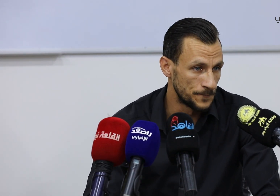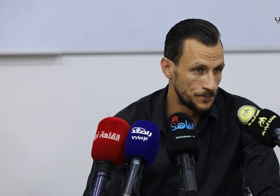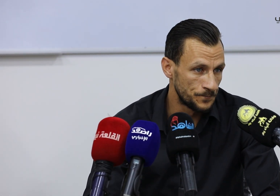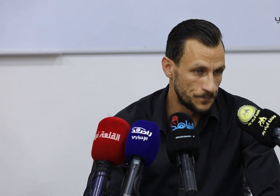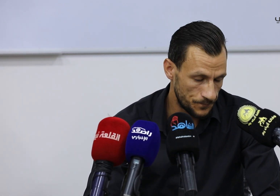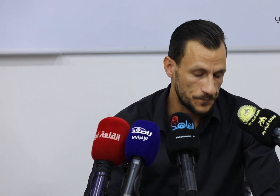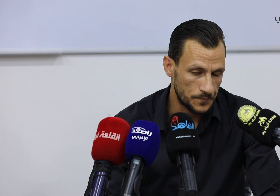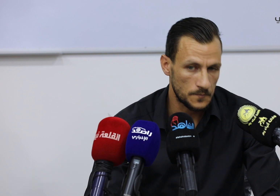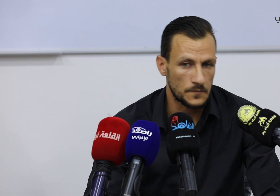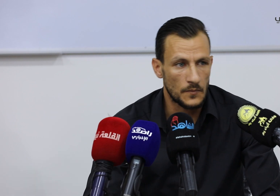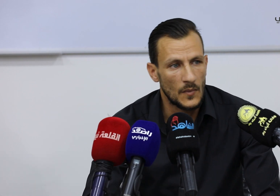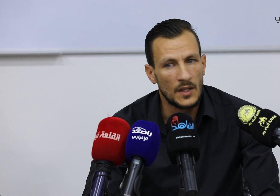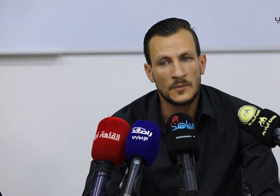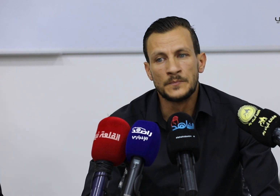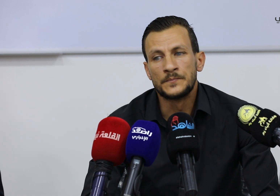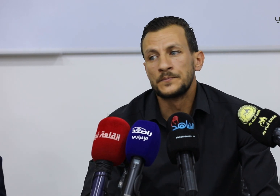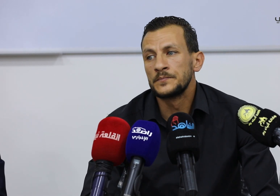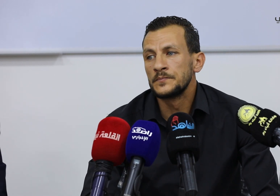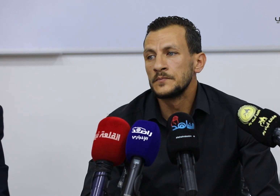السمعية.